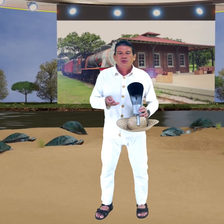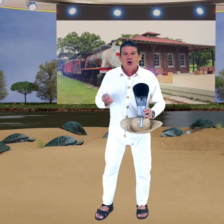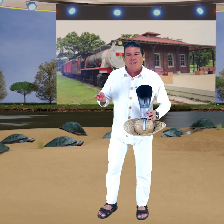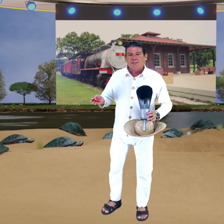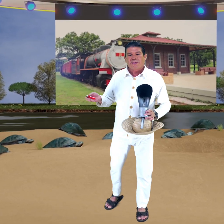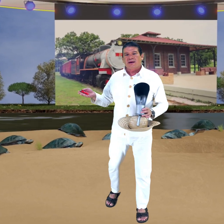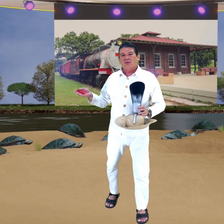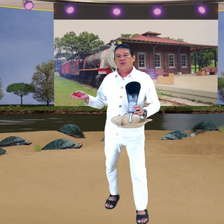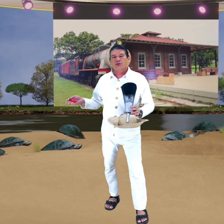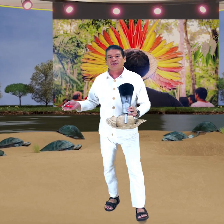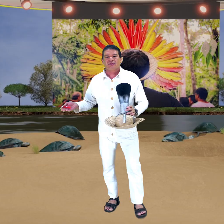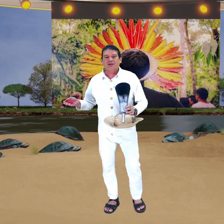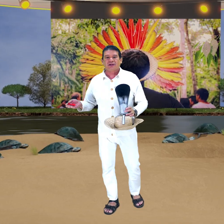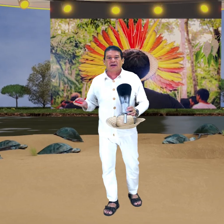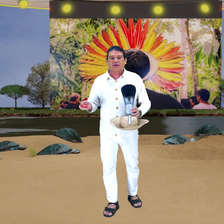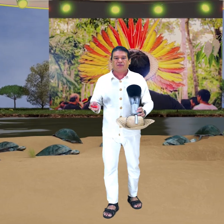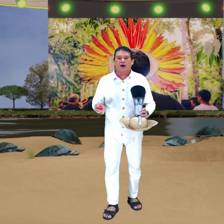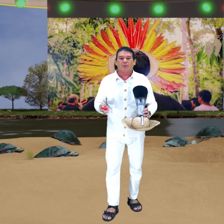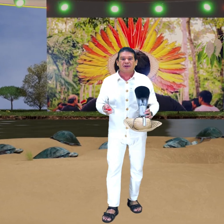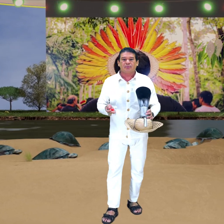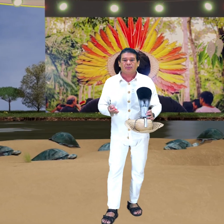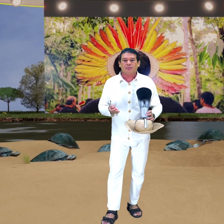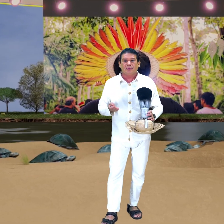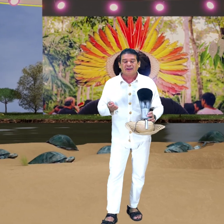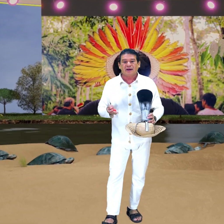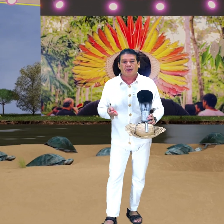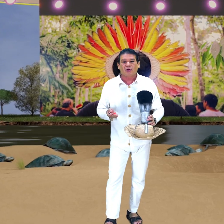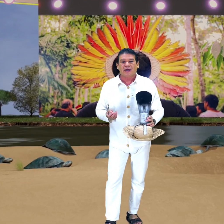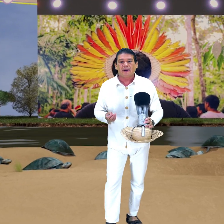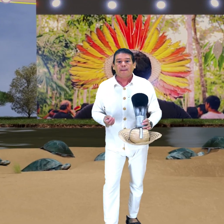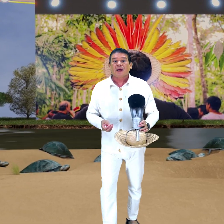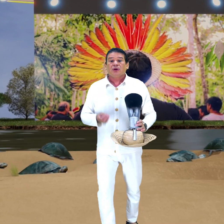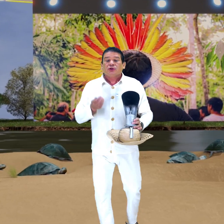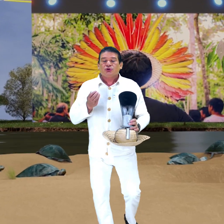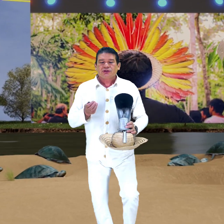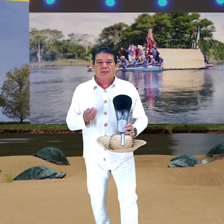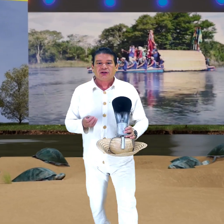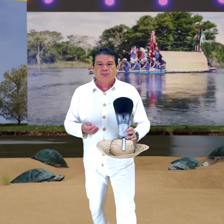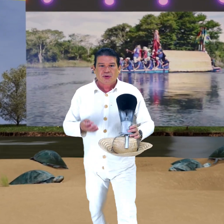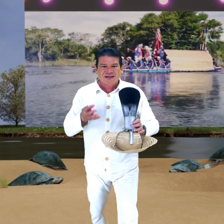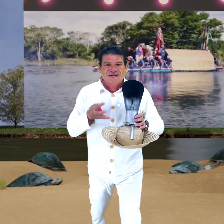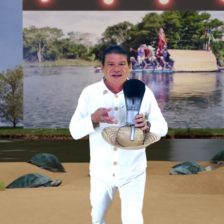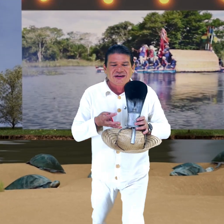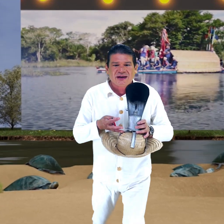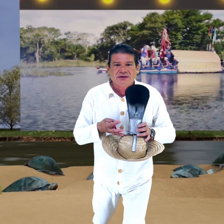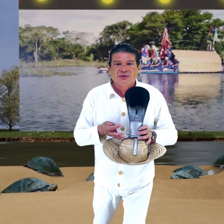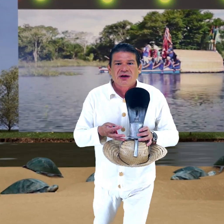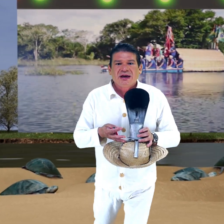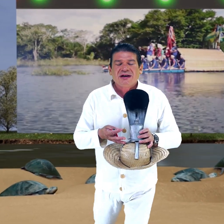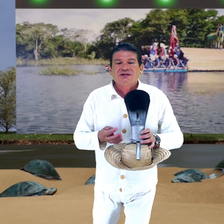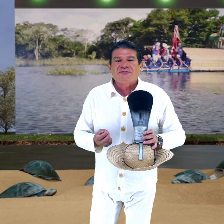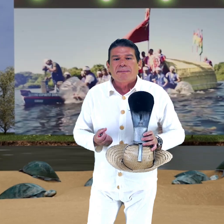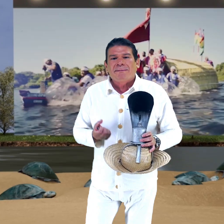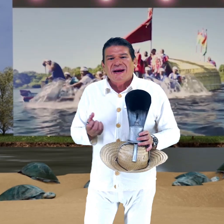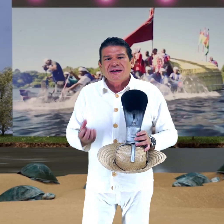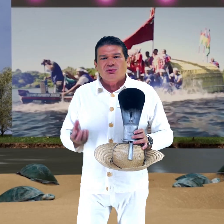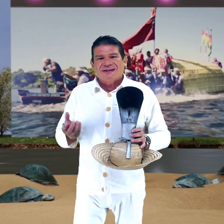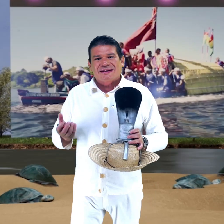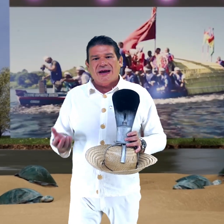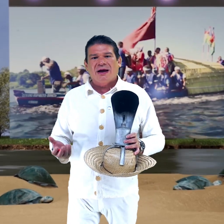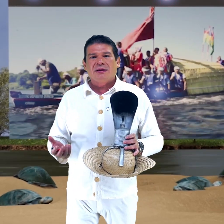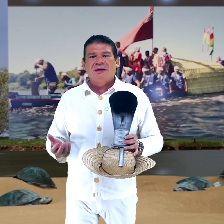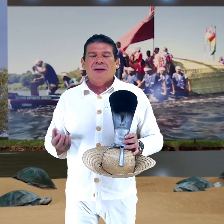utilizado como mão de obra para a construção da estrada de ferro Madeira Mamoré, justamente porque esse seringueiro ele